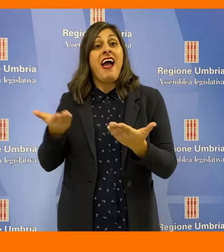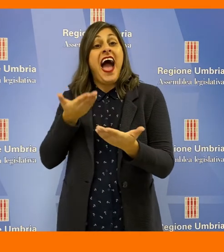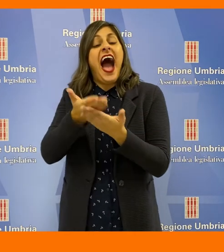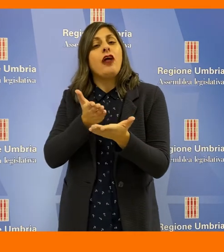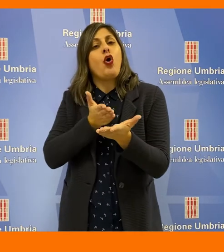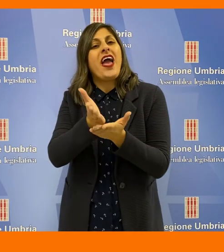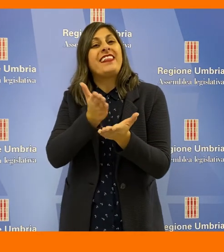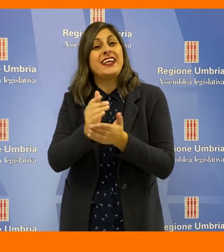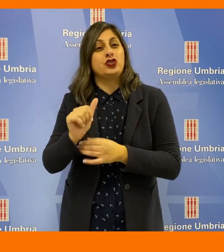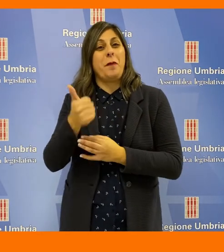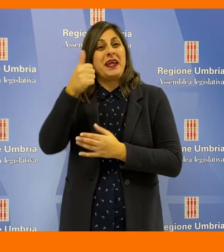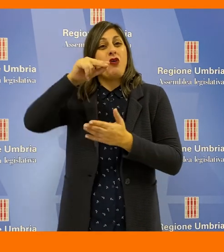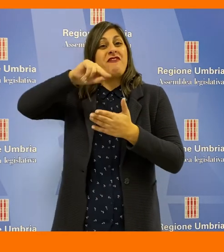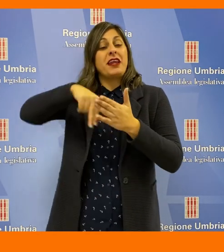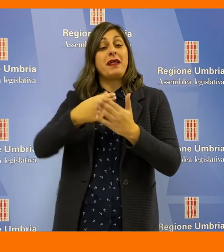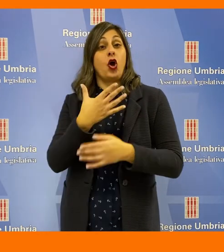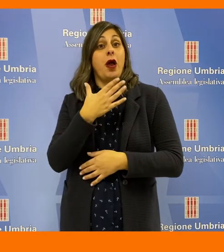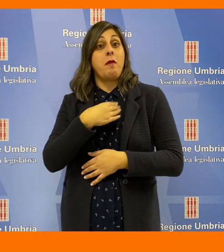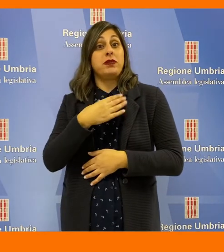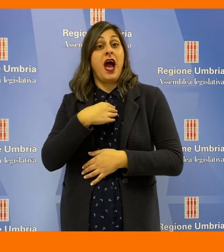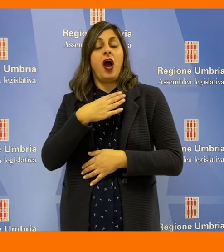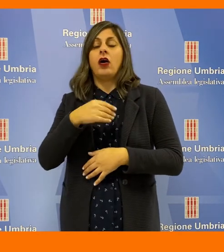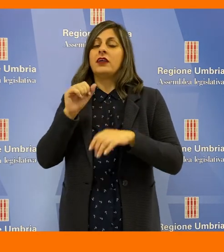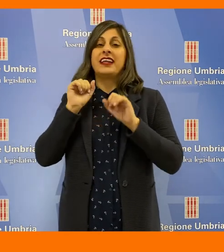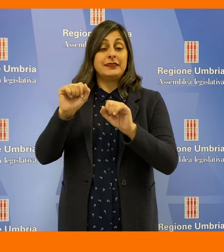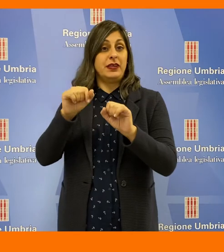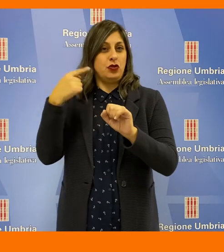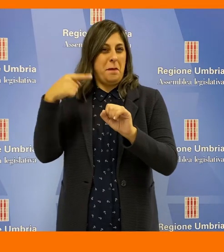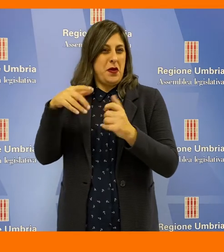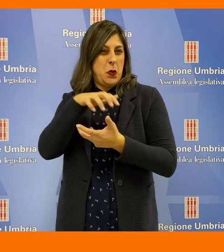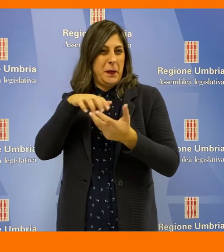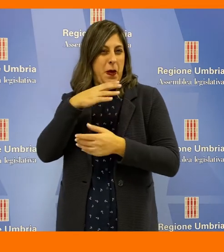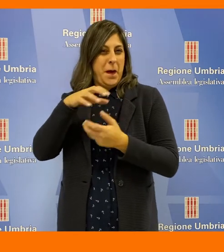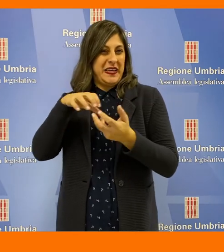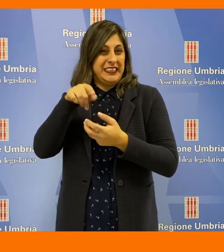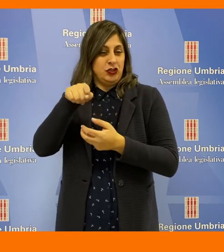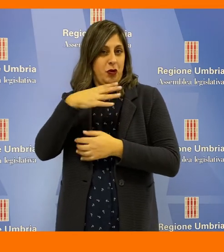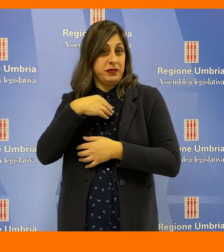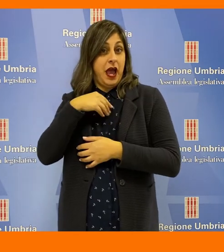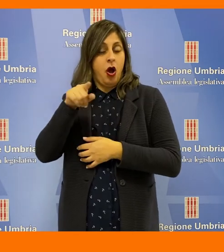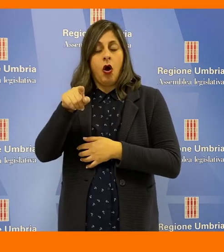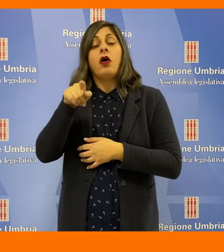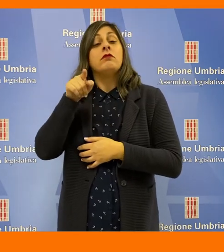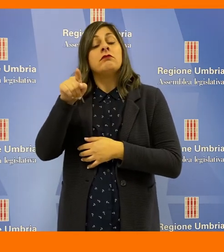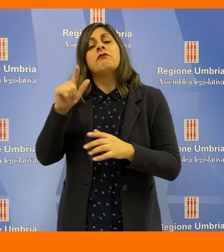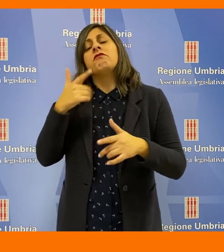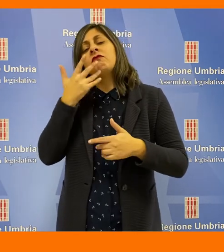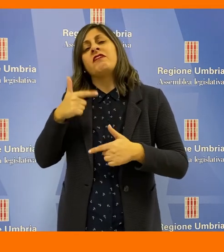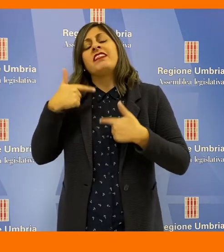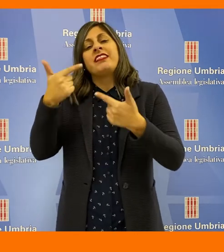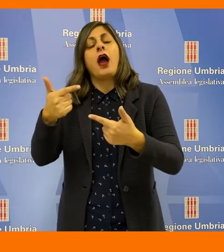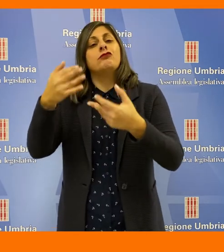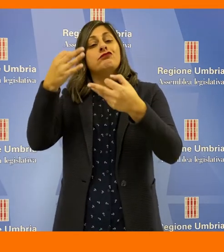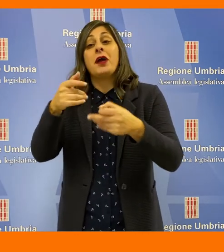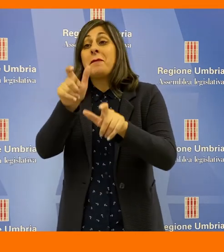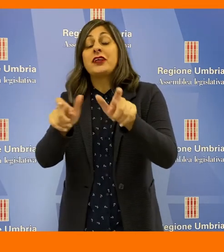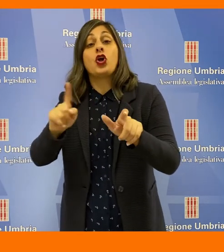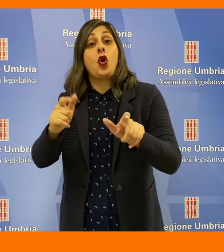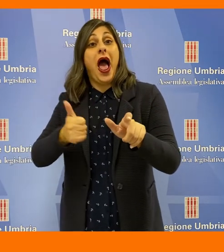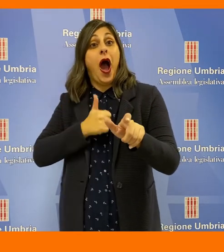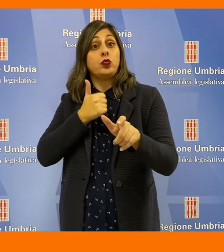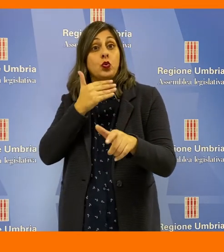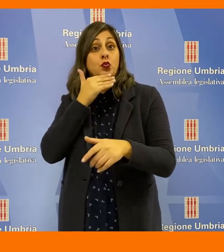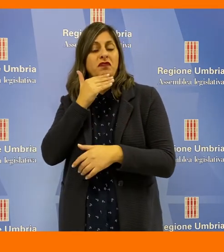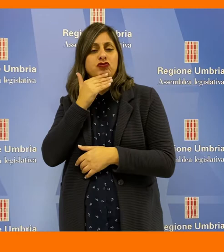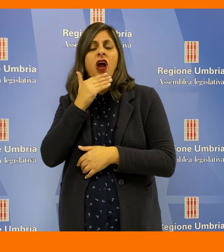fieristici. Respinto anche l'atto di indirizzo di cui era primo firmatario Vincenzo Bianconi, gruppo misto, che aveva l'obiettivo di